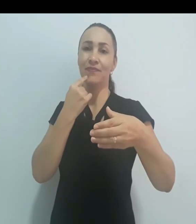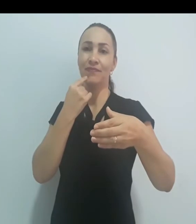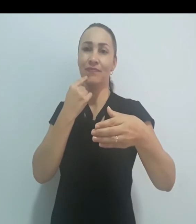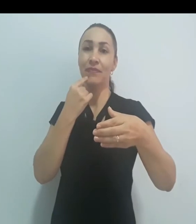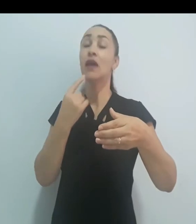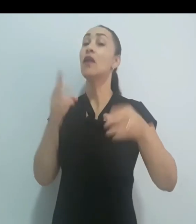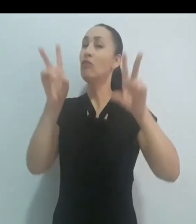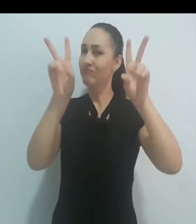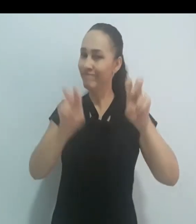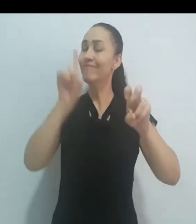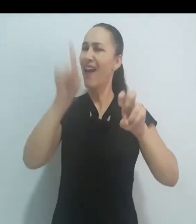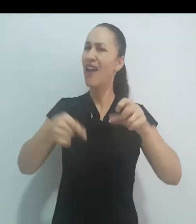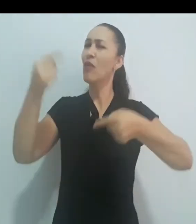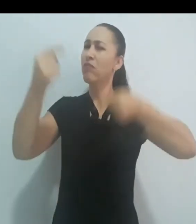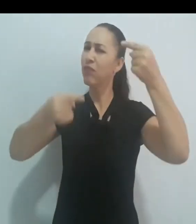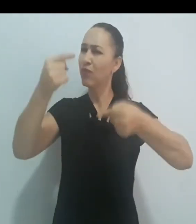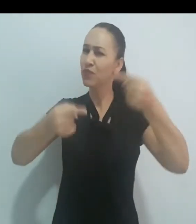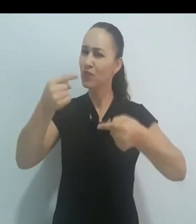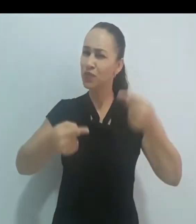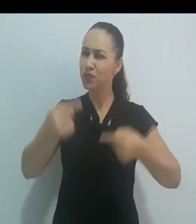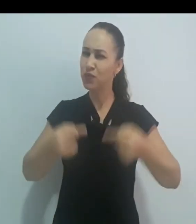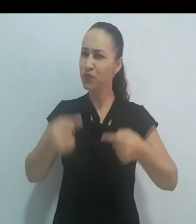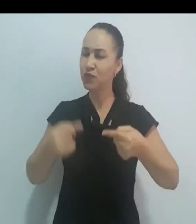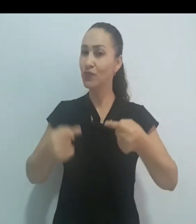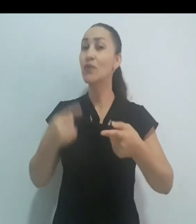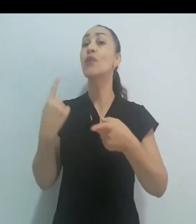é uma questão que é bastante debatida, né? Porque